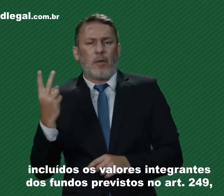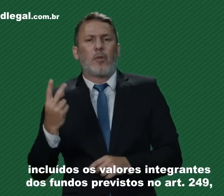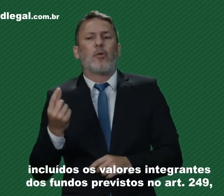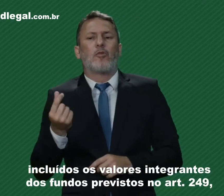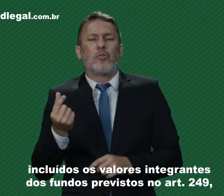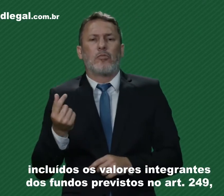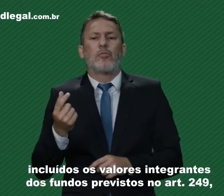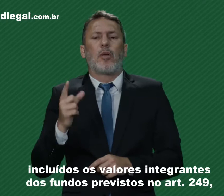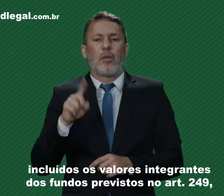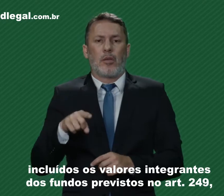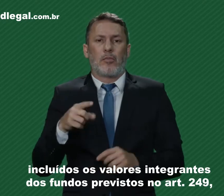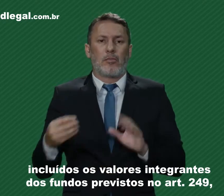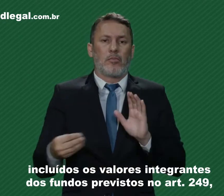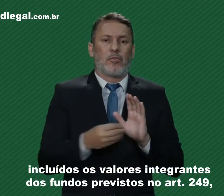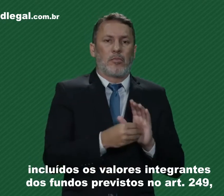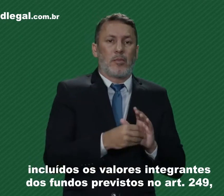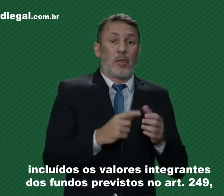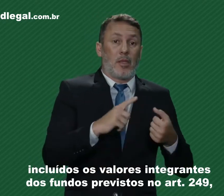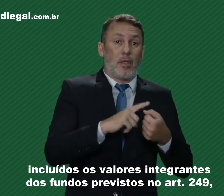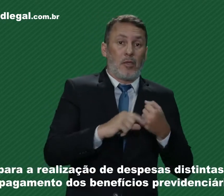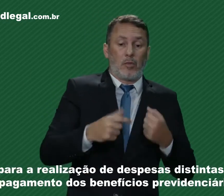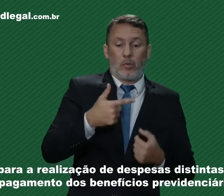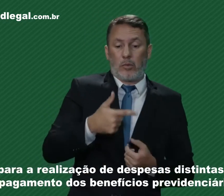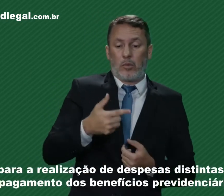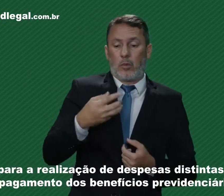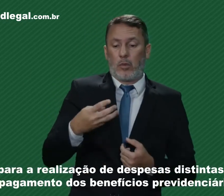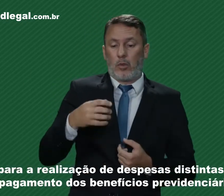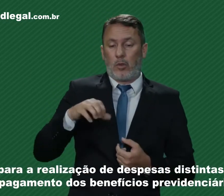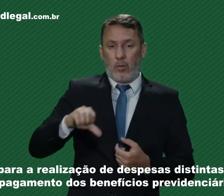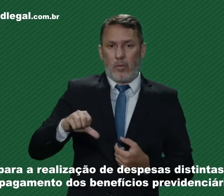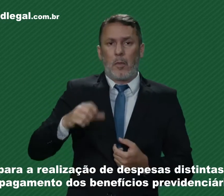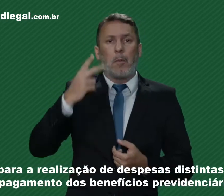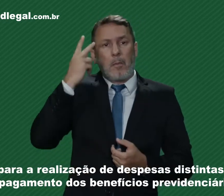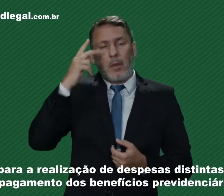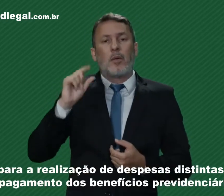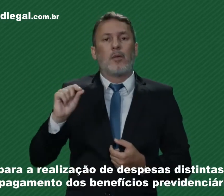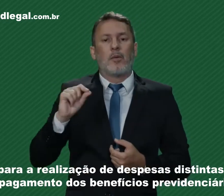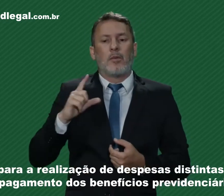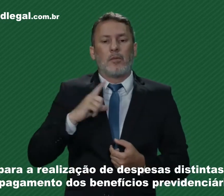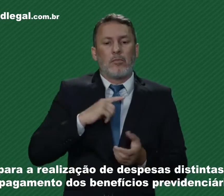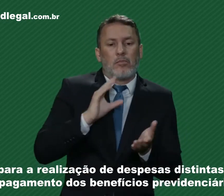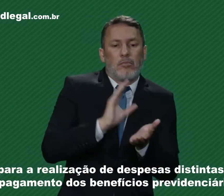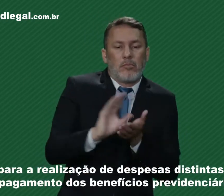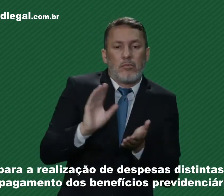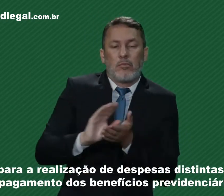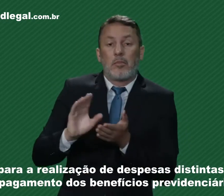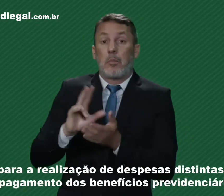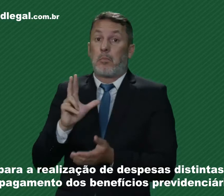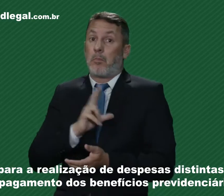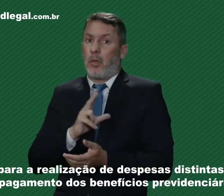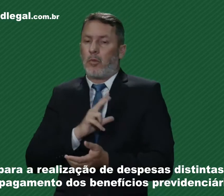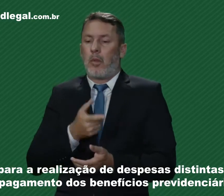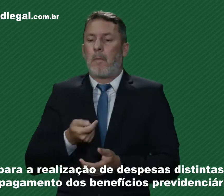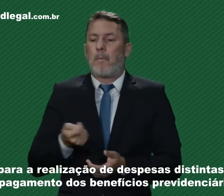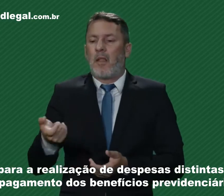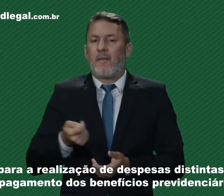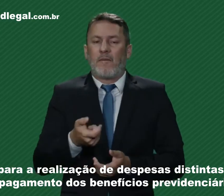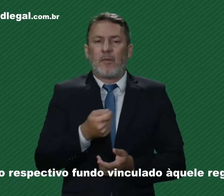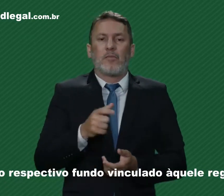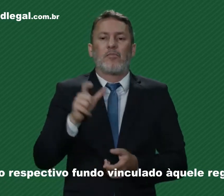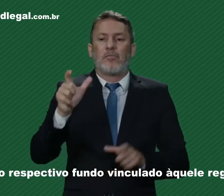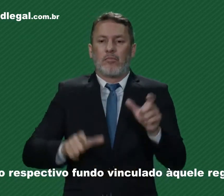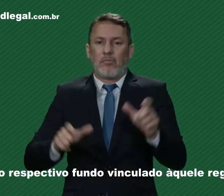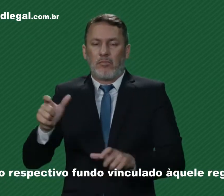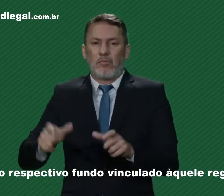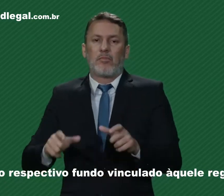fundos previstos no artigo 249 para a realização de despesas distintas do pagamento dos benefícios